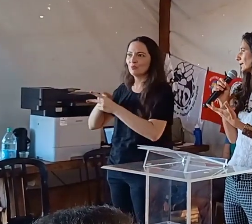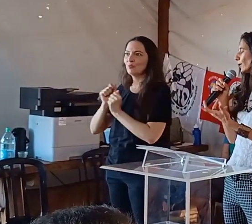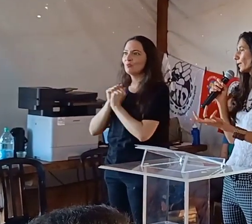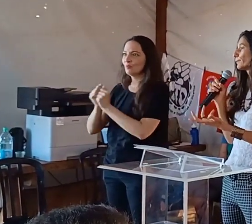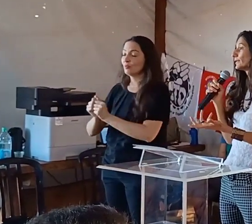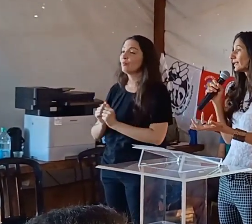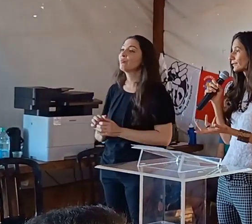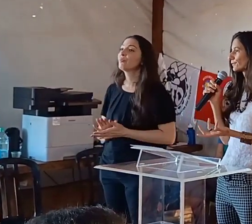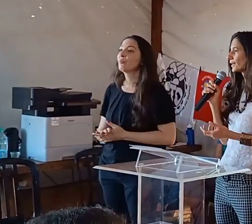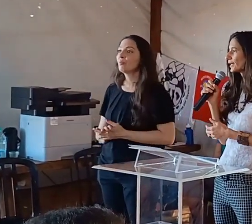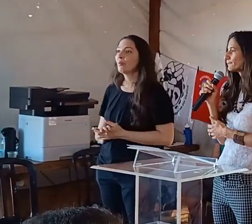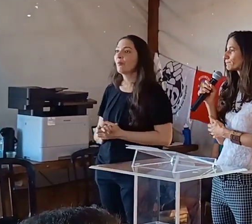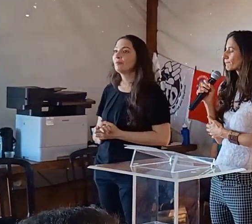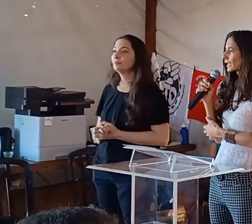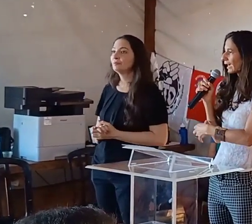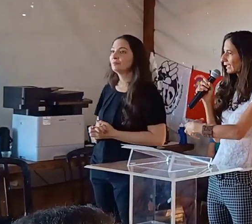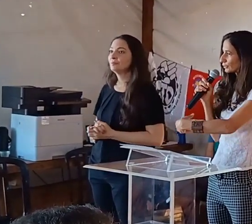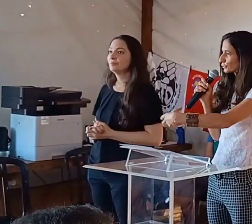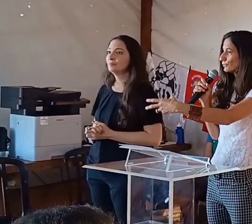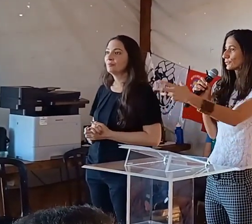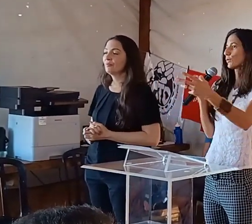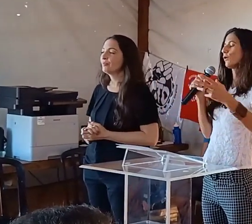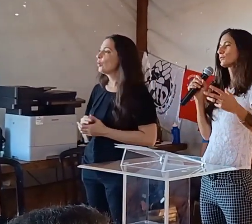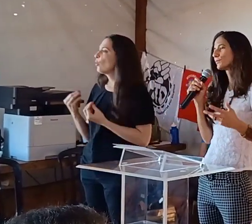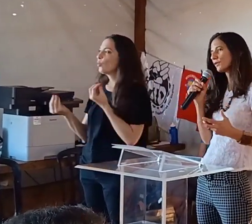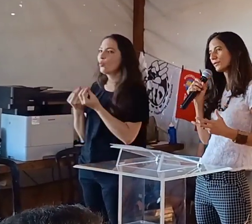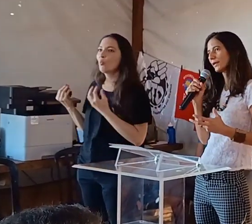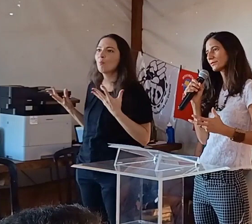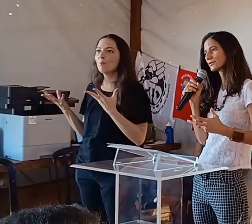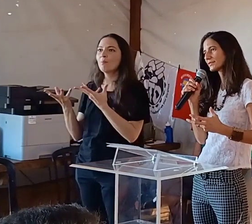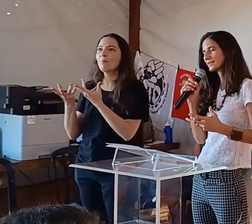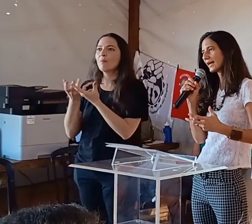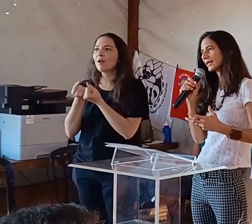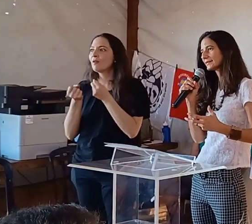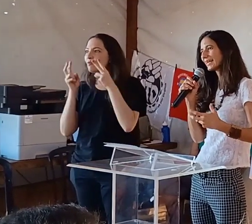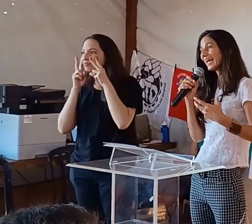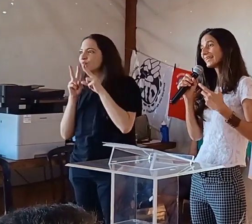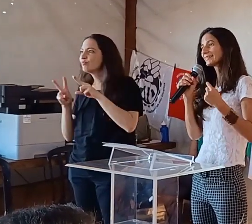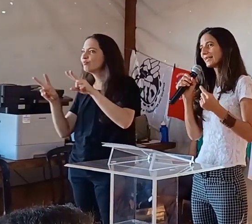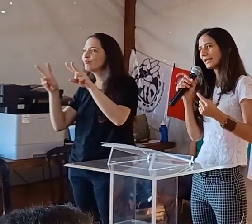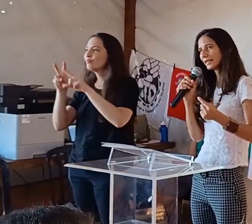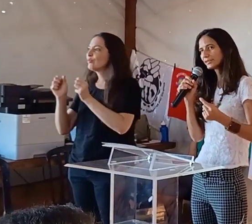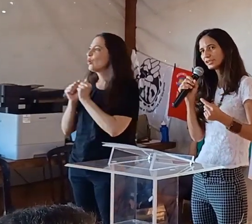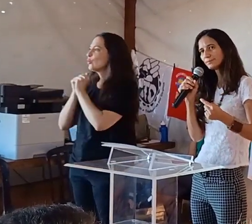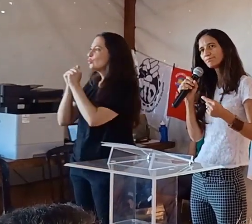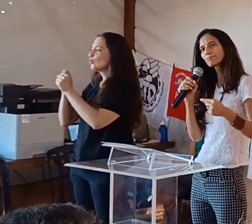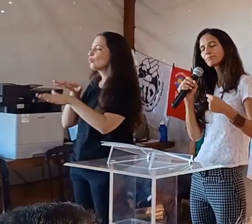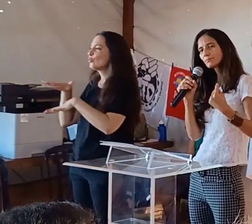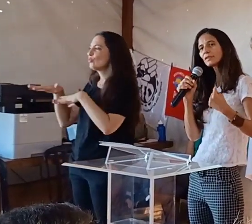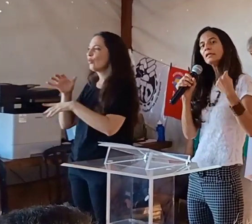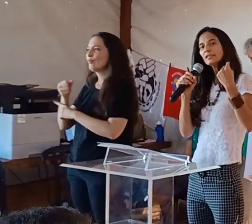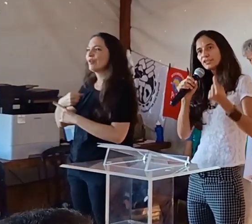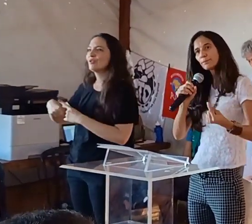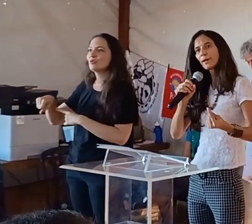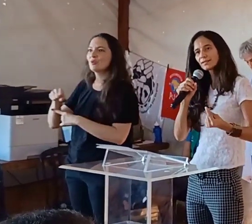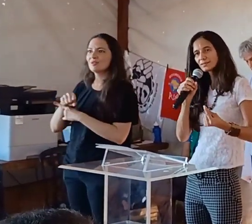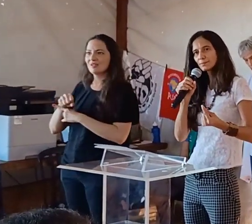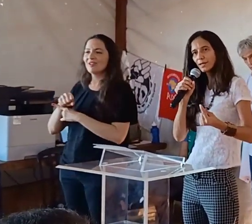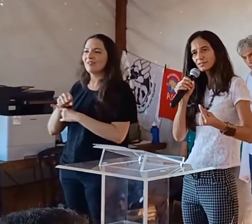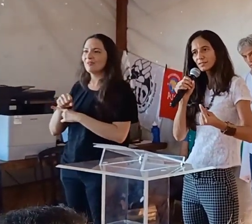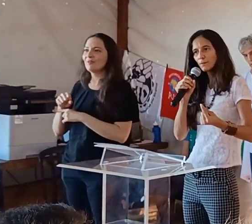e como é bonito ver, junto com os movimentos sociais, essa rede